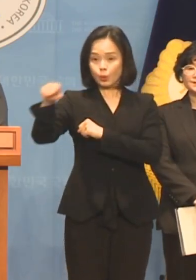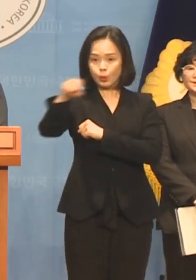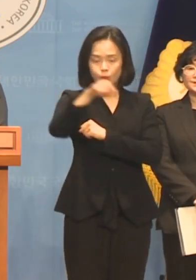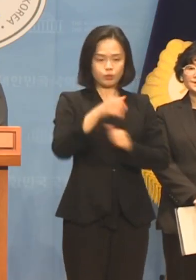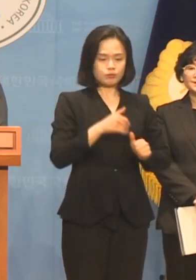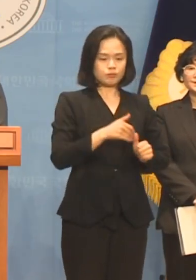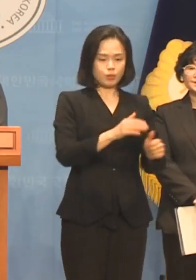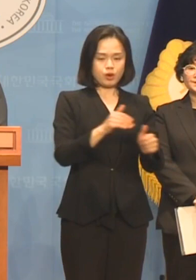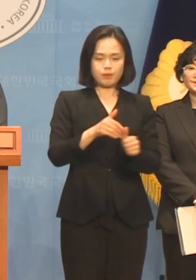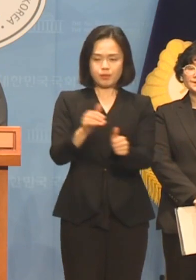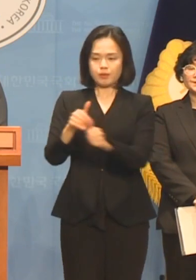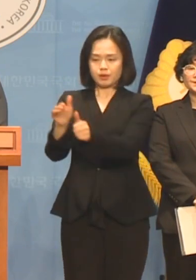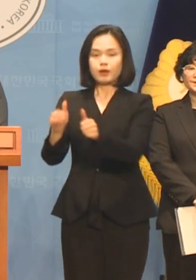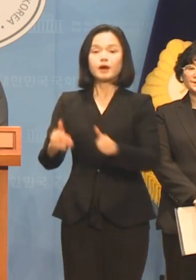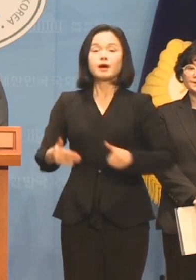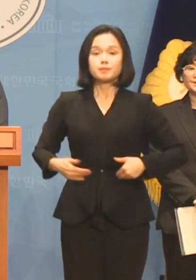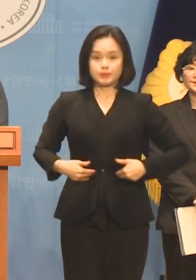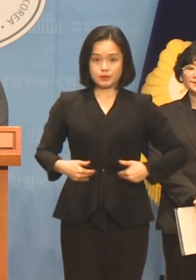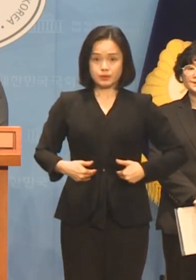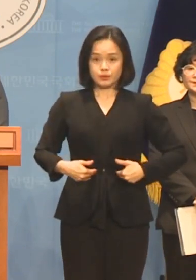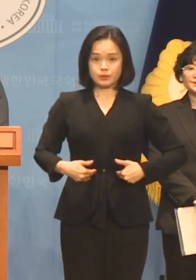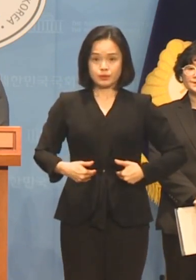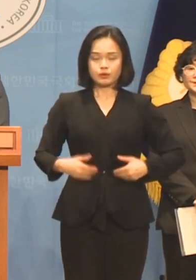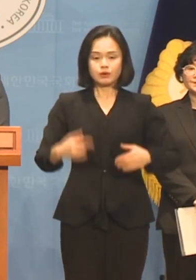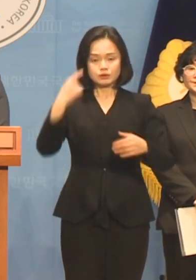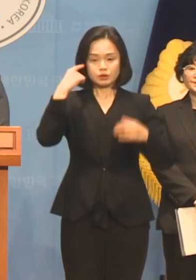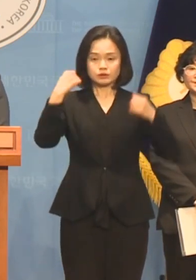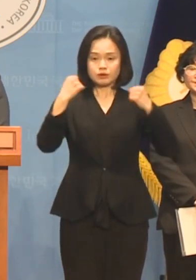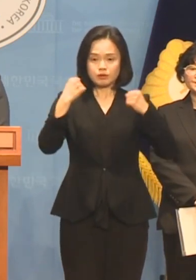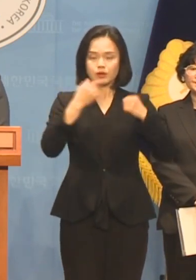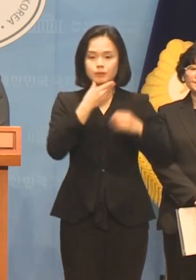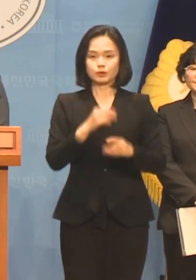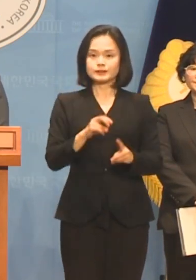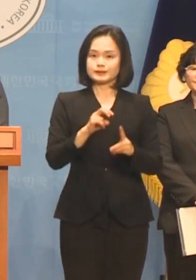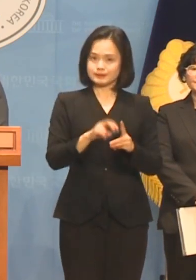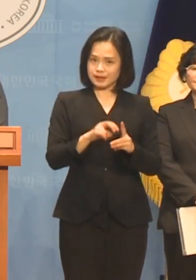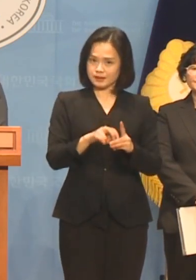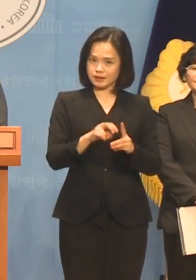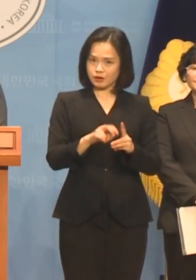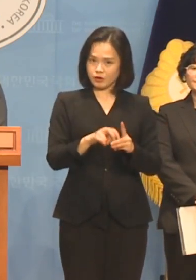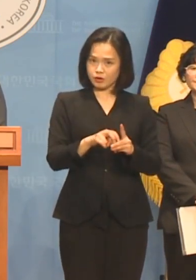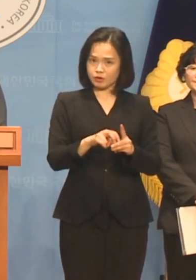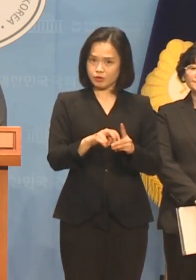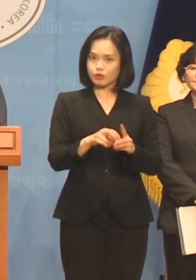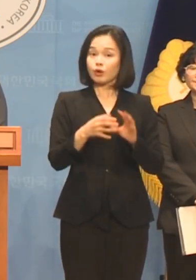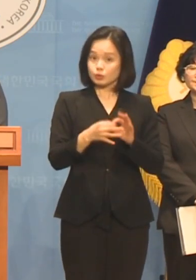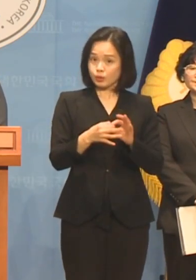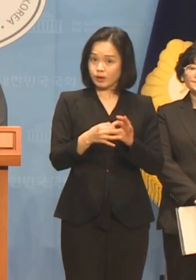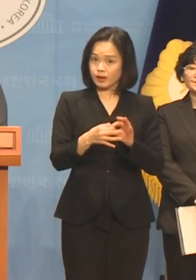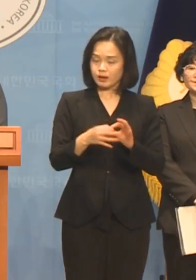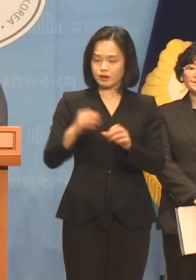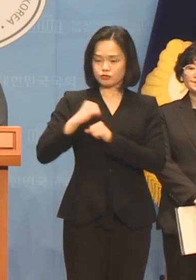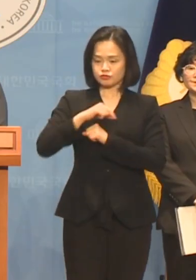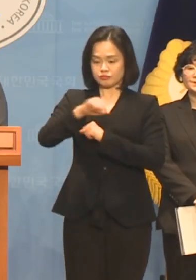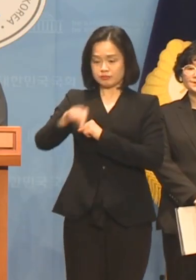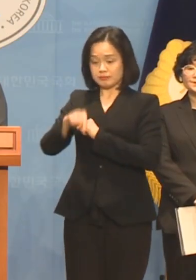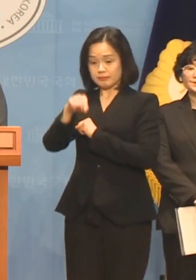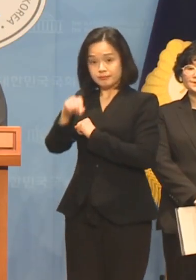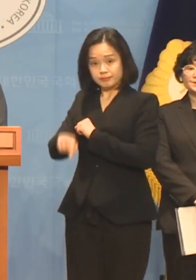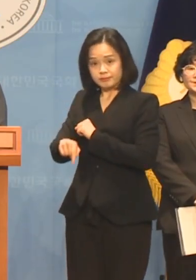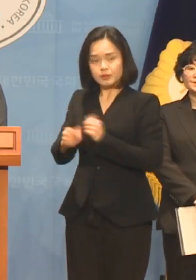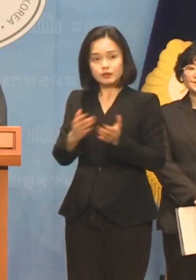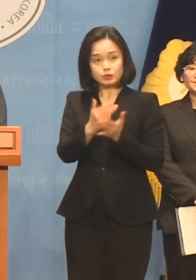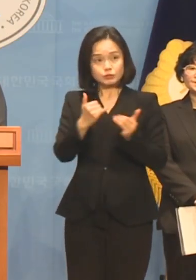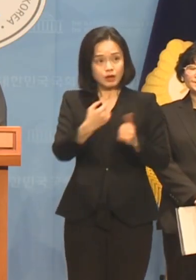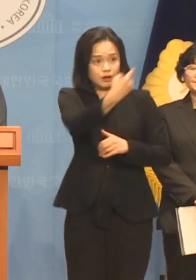지역사회 정신건강복지센터를 적극 활용하고 특수성상 폐쇄적인 군 내부에서도 장병들이 전문가의